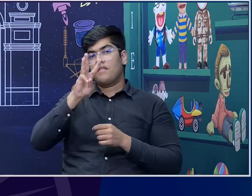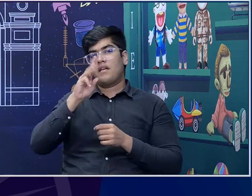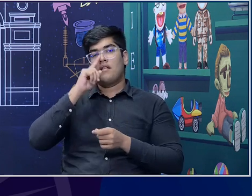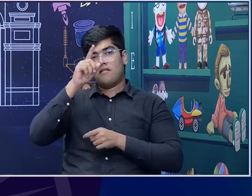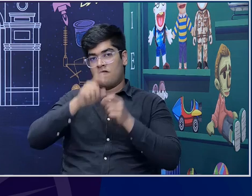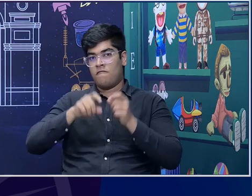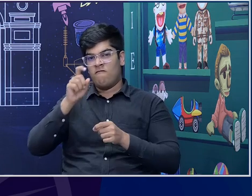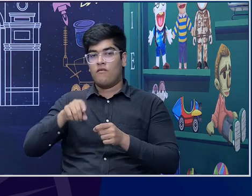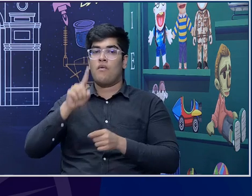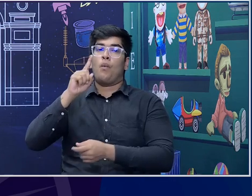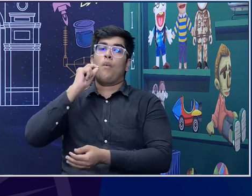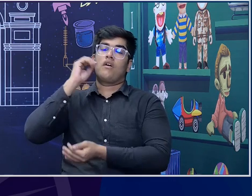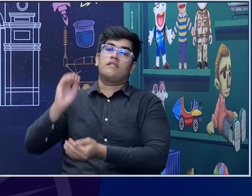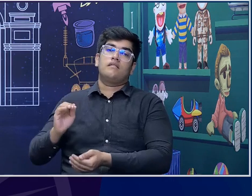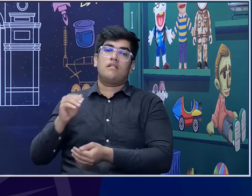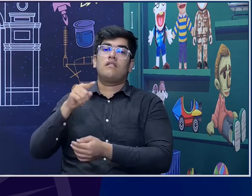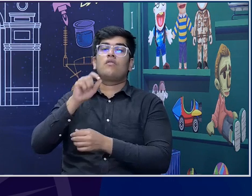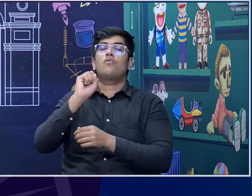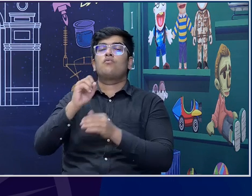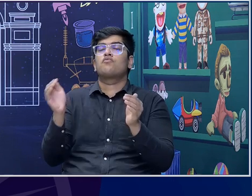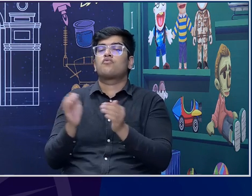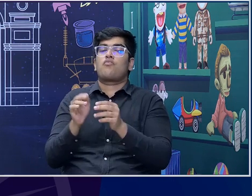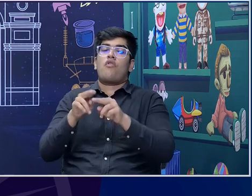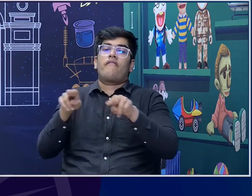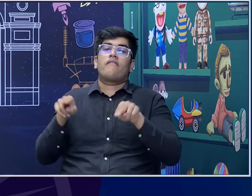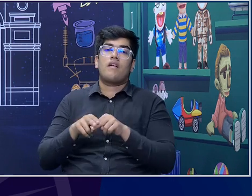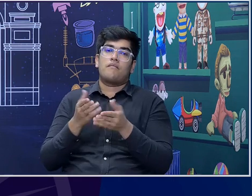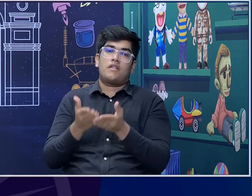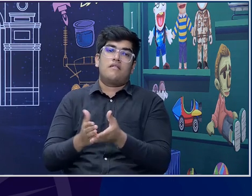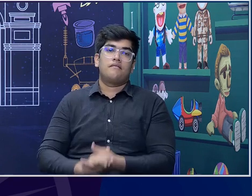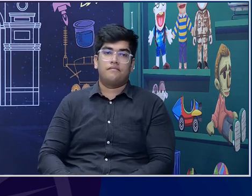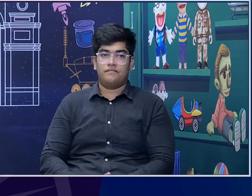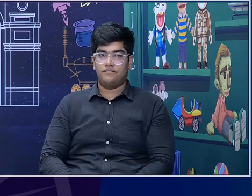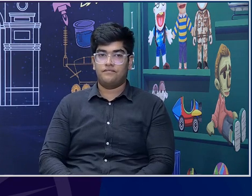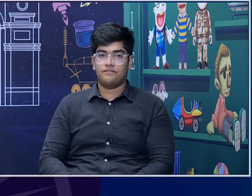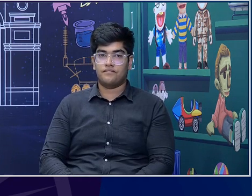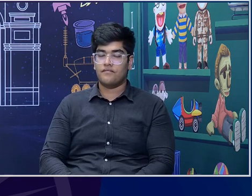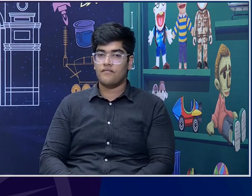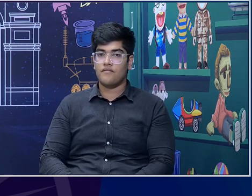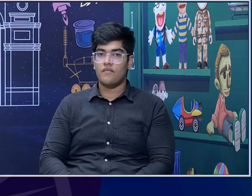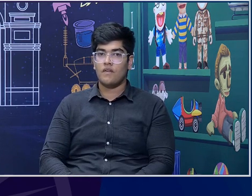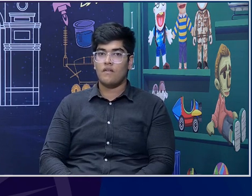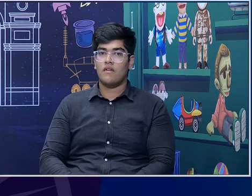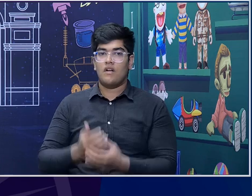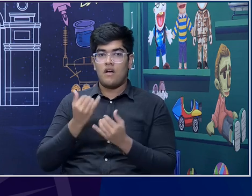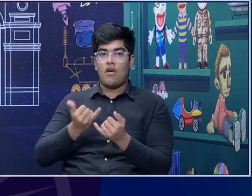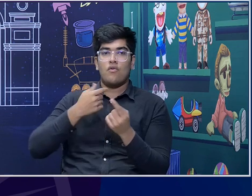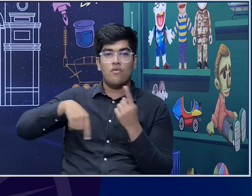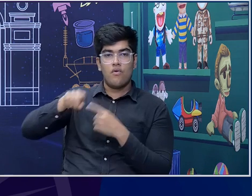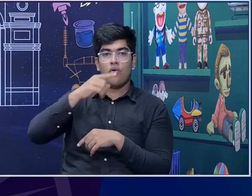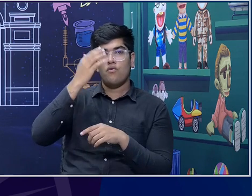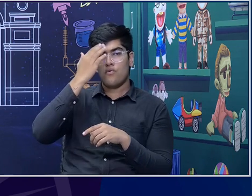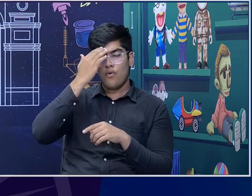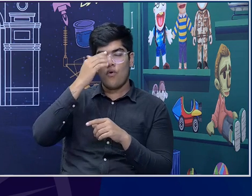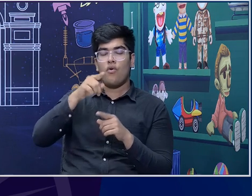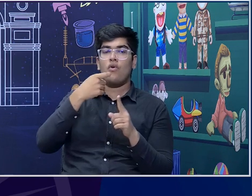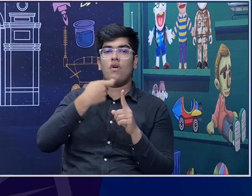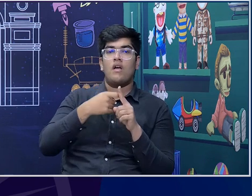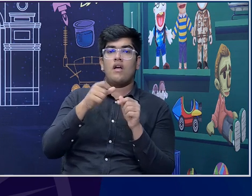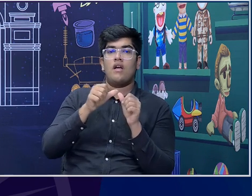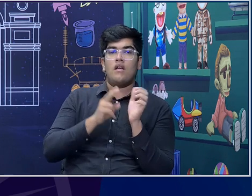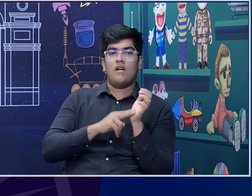एक लड़का है और ये है उनका एक छोटा सा परिवार जी तो अब हम सभी परिचित हो गए हैं कुवर सिंग की